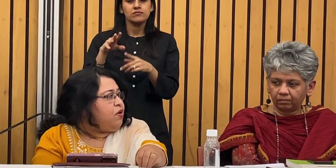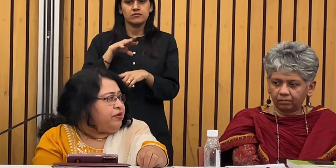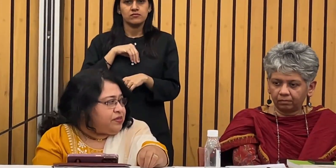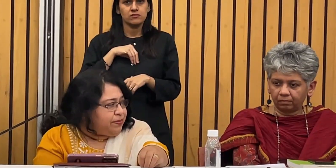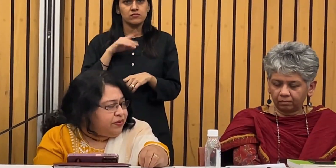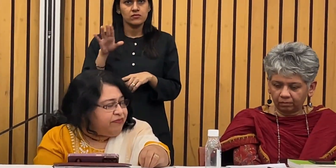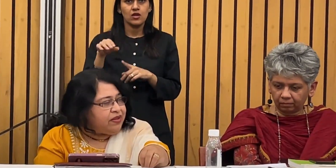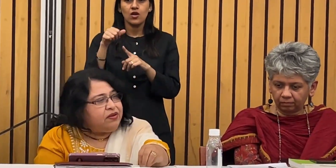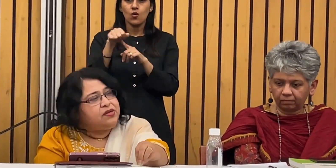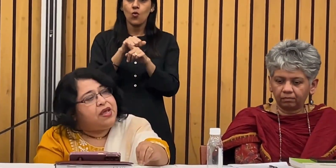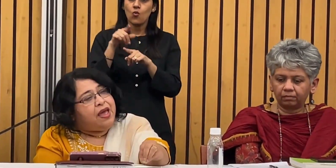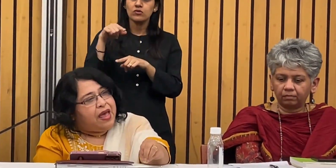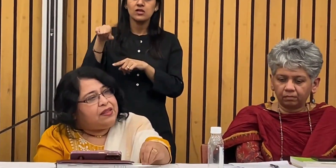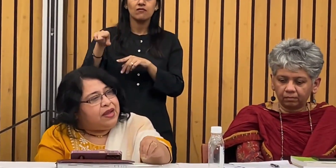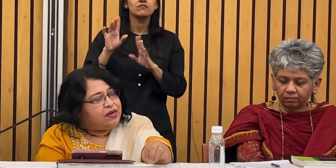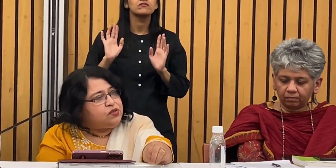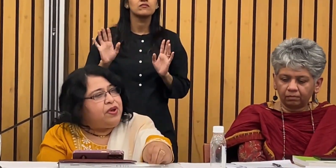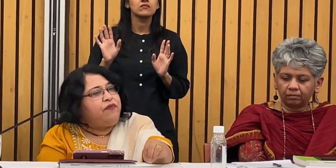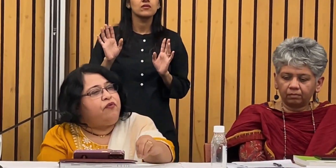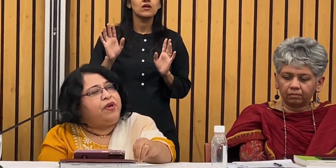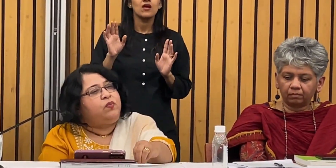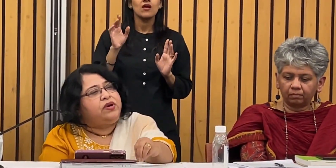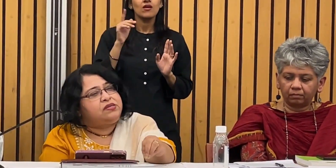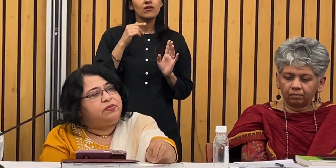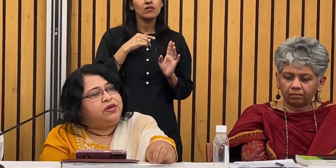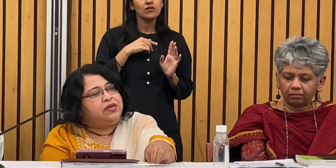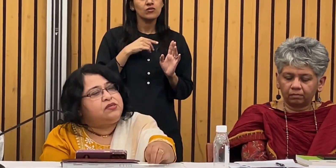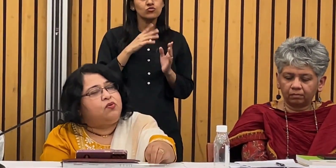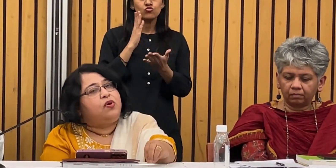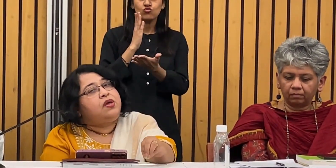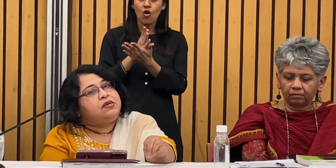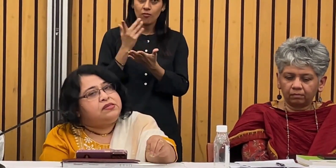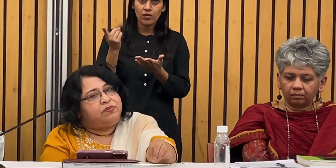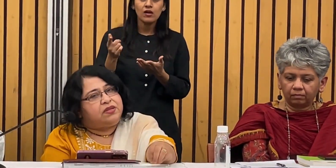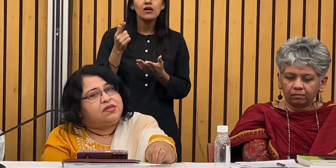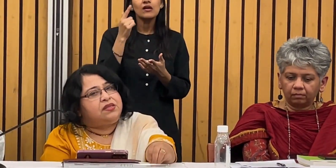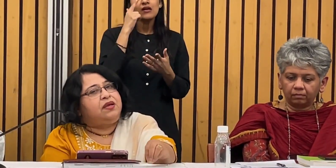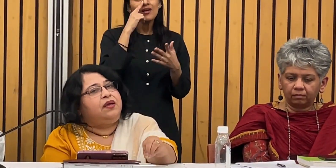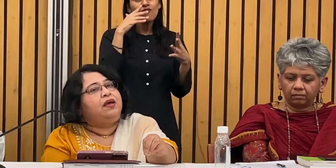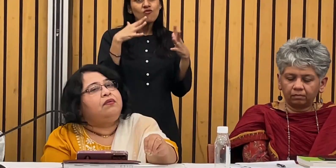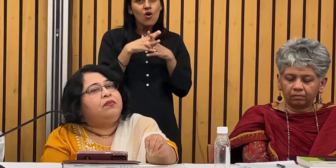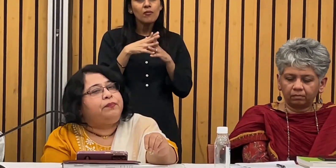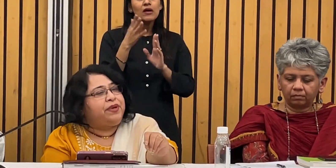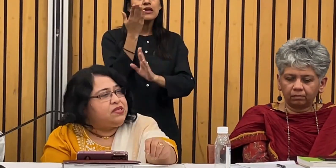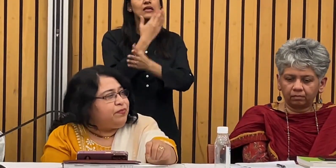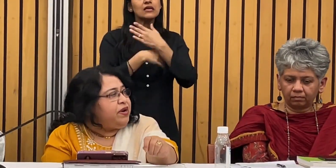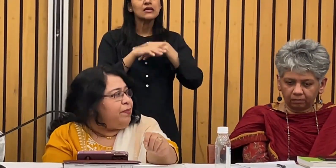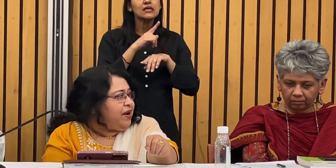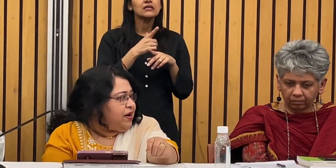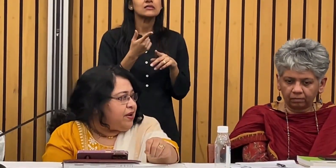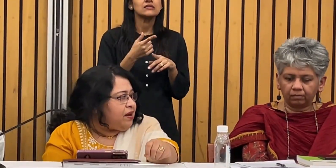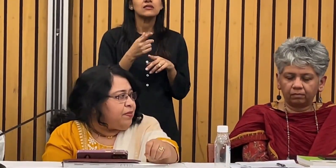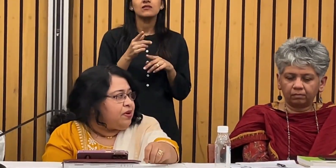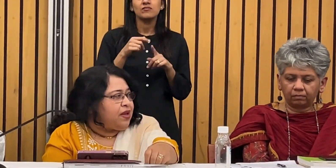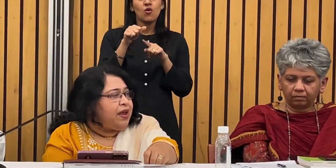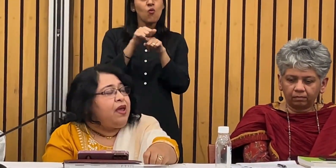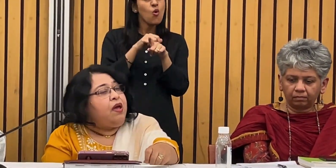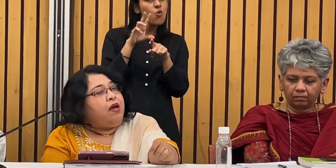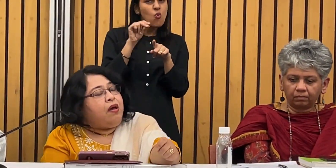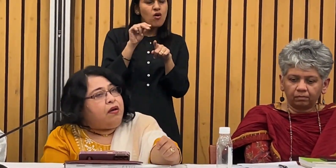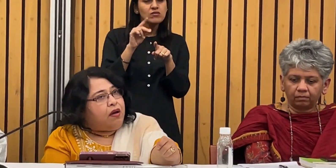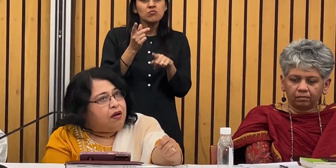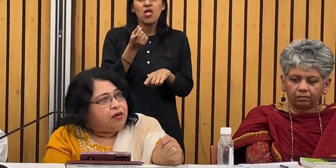use the contraceptive methods, and that is why women with disabilities को ज़बरदस्ती ही pills पे dependent रहना पड़ता